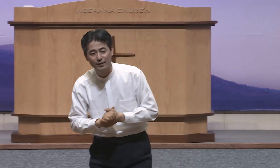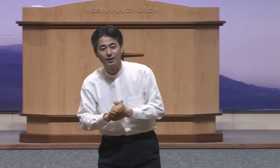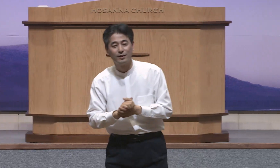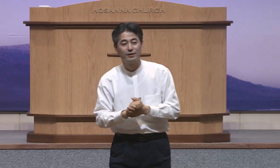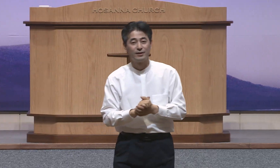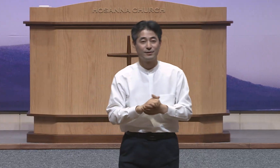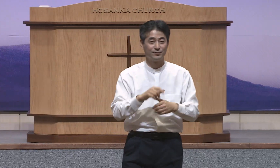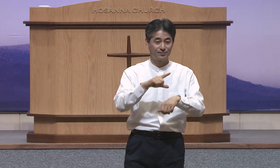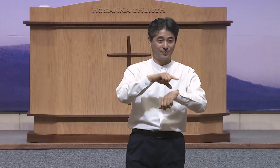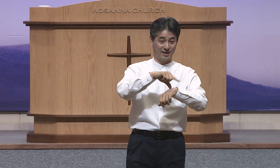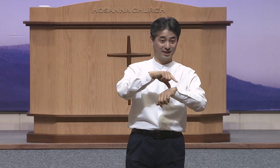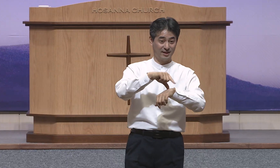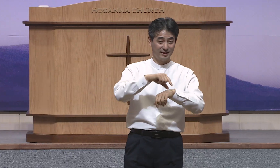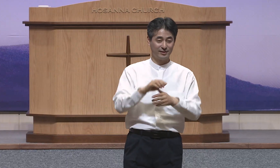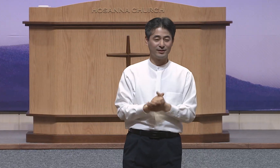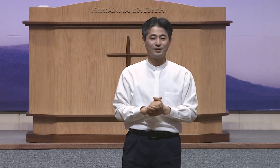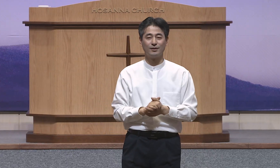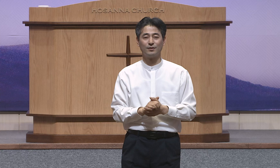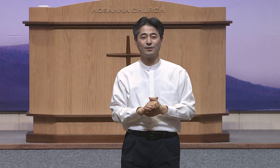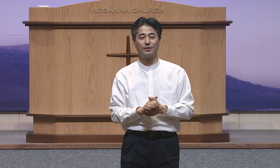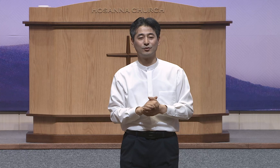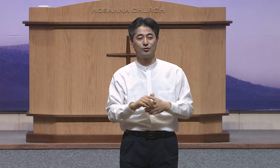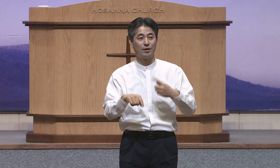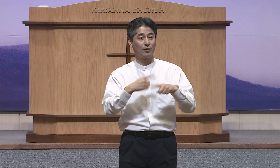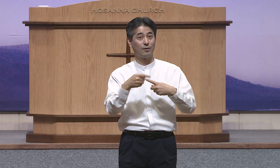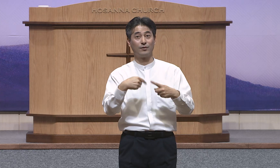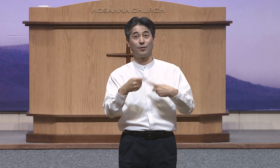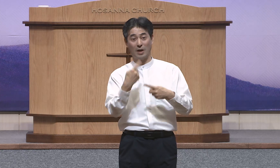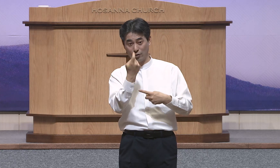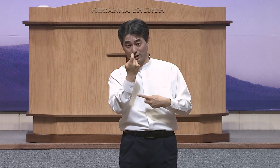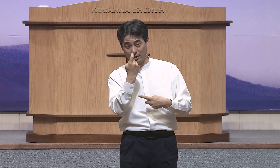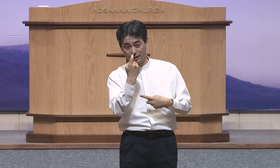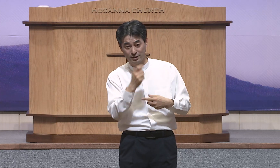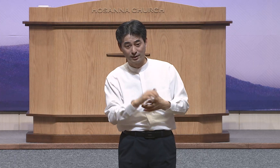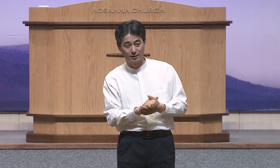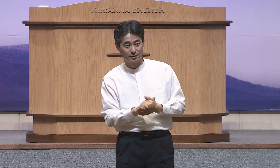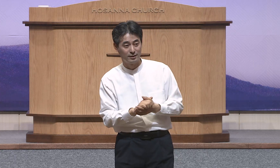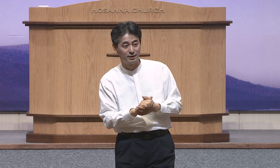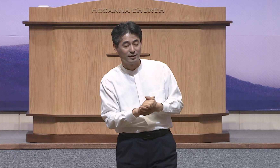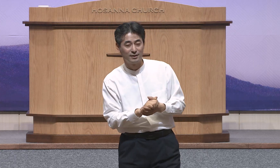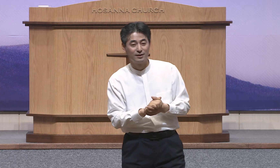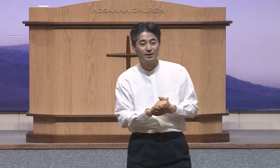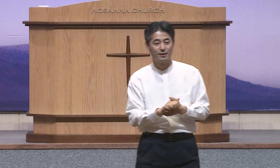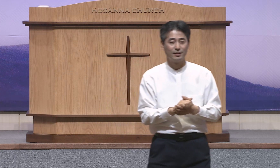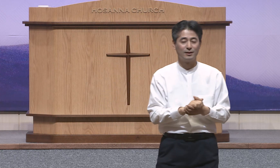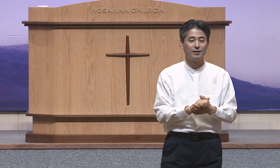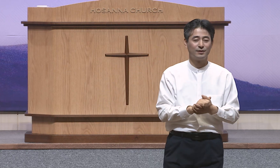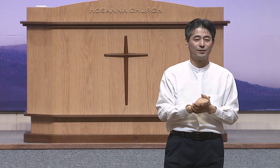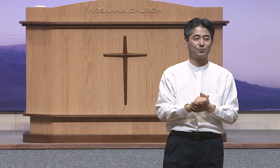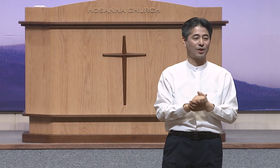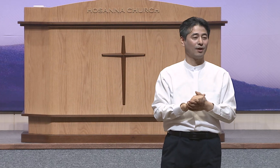시간이 되어서 제가 준비한 찬양은 다 못 드리고 수어 같이 배우고 농인분들